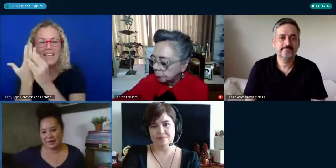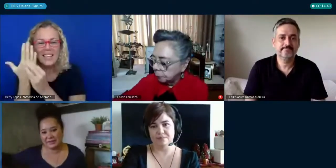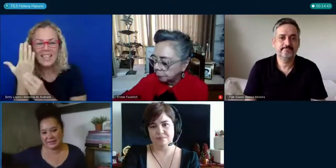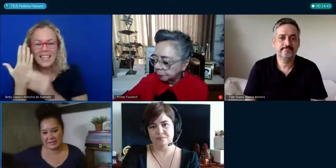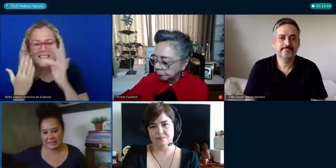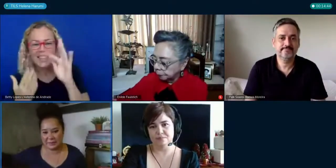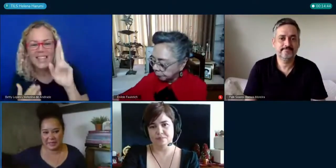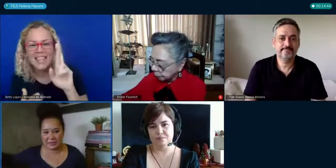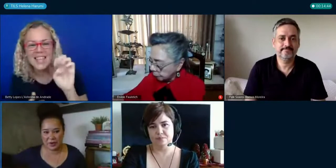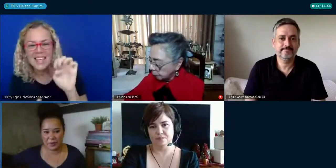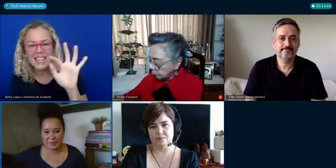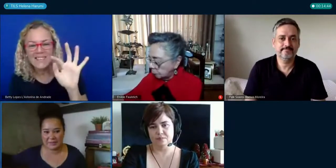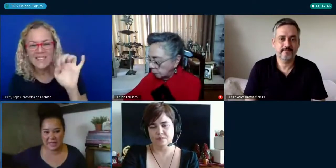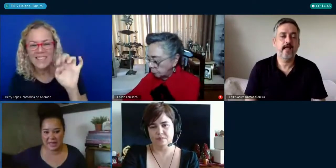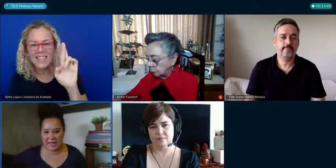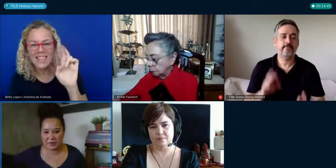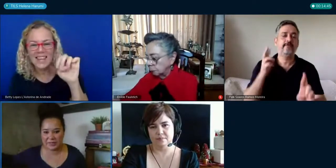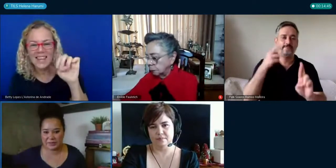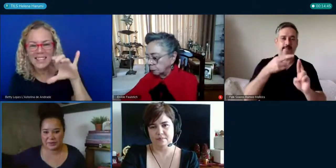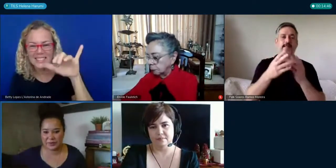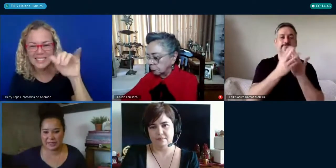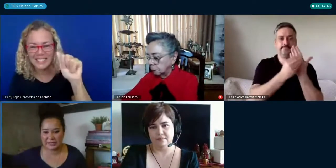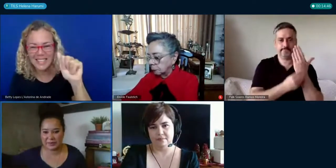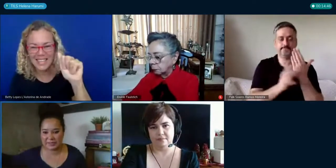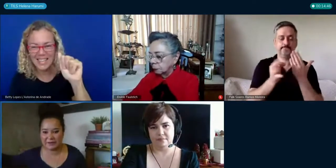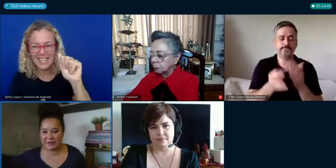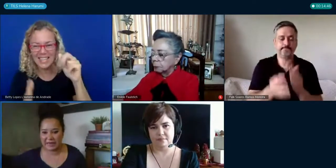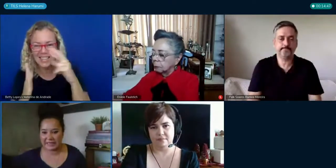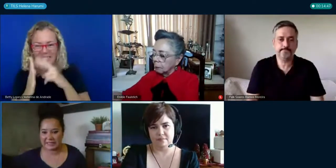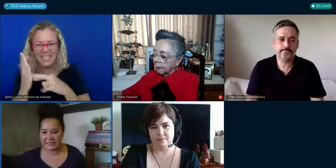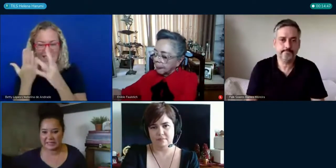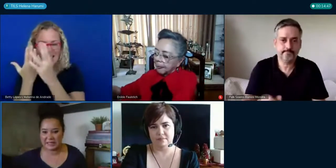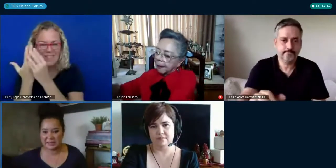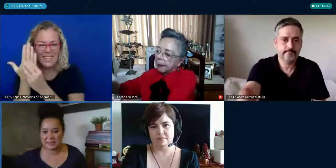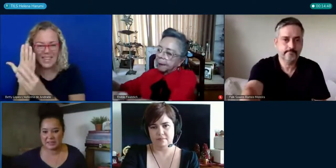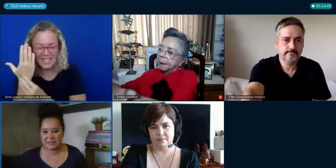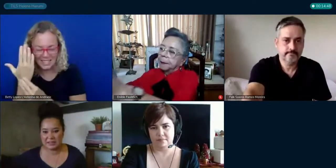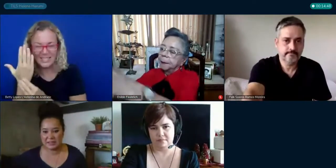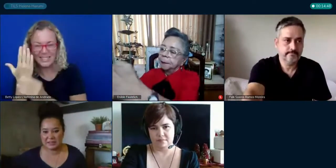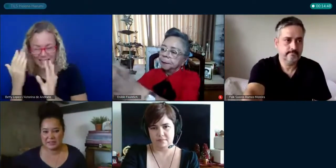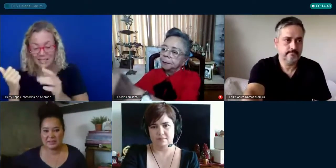Bom, agora sim, também só algumas correções com relação às referências,